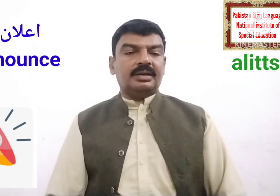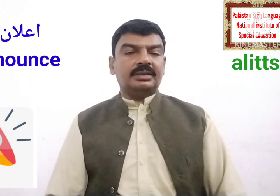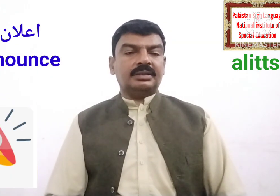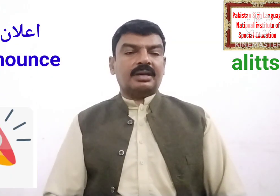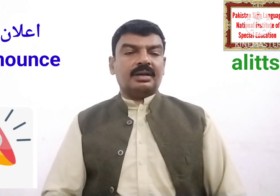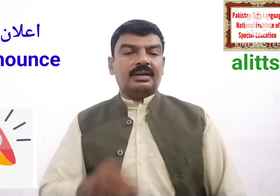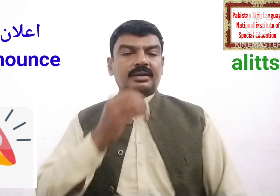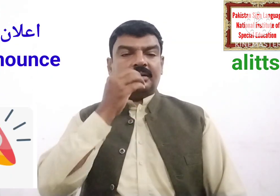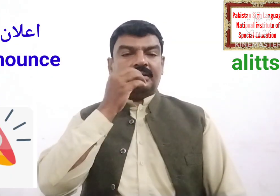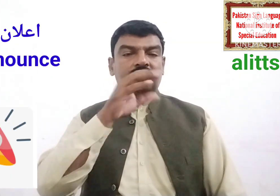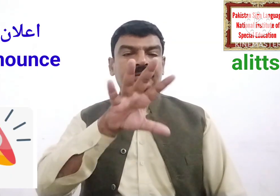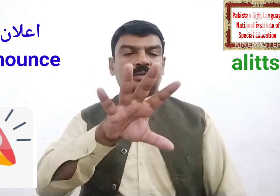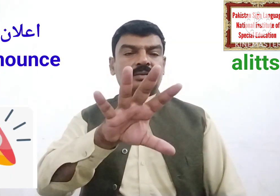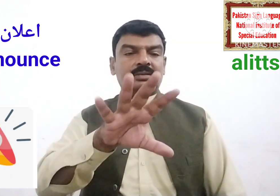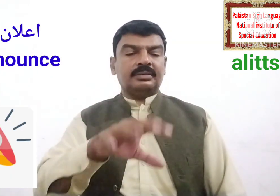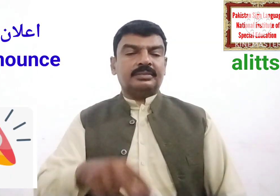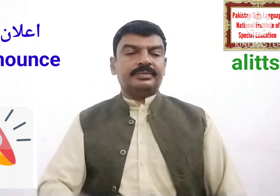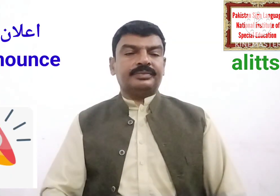एलान करना,